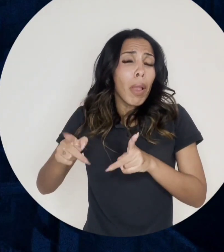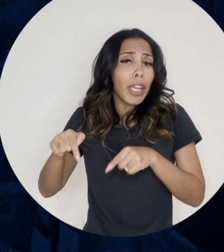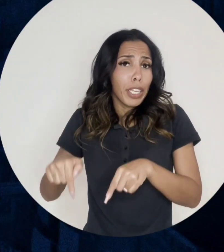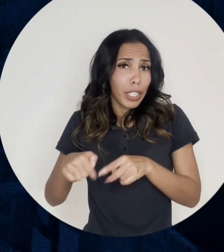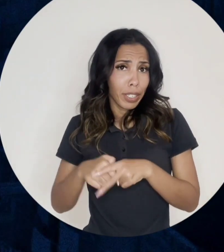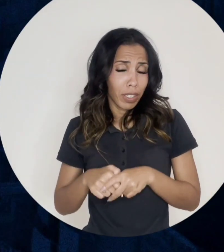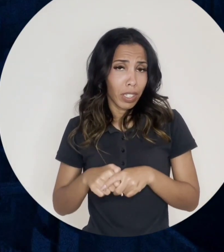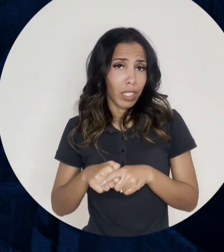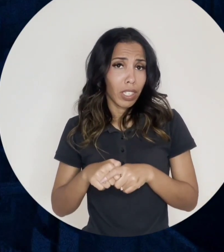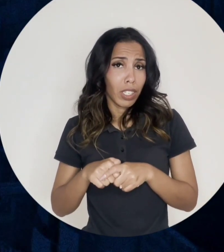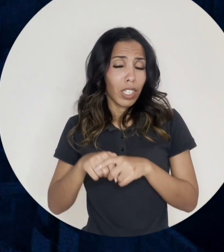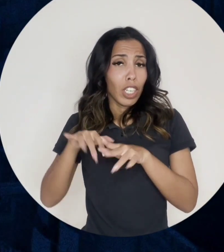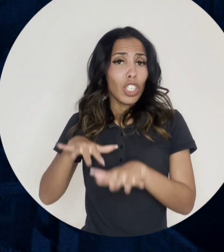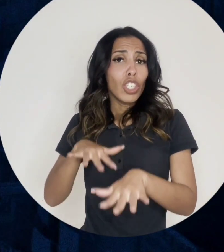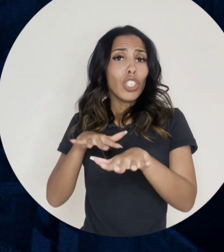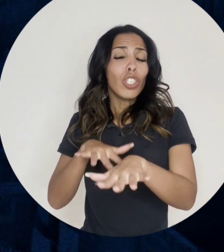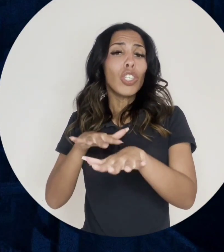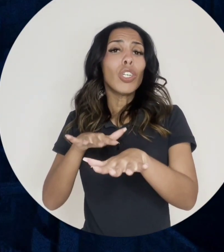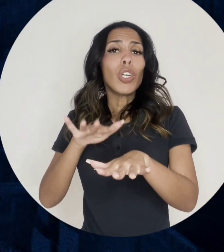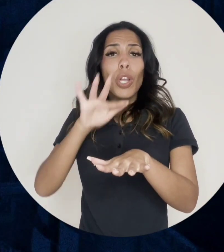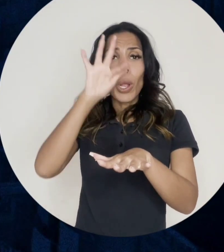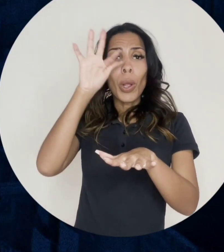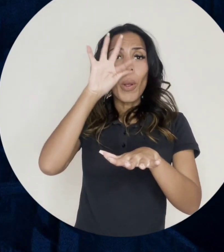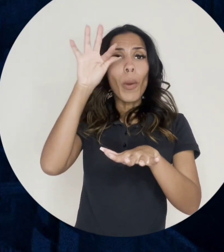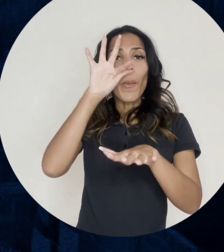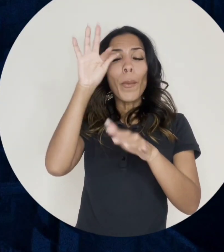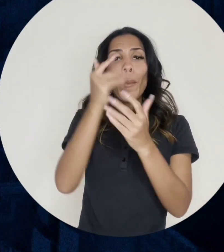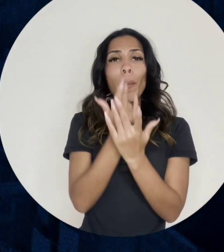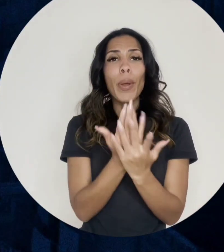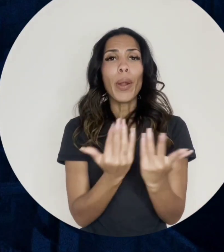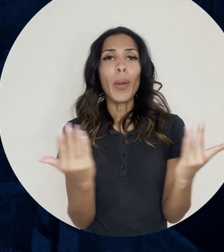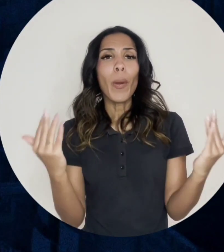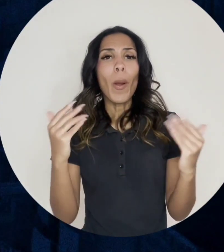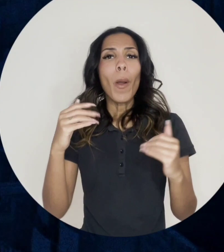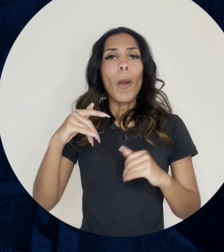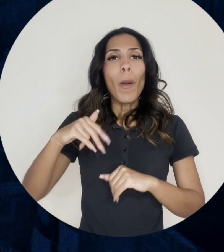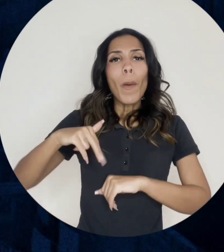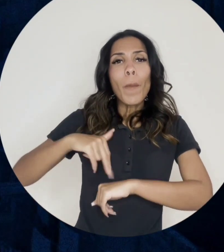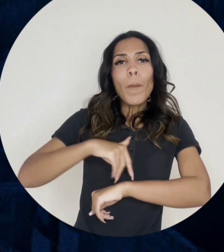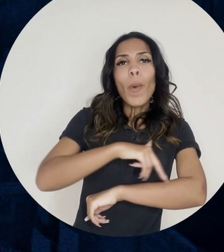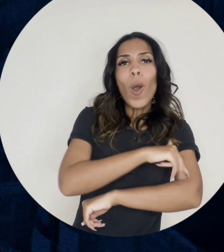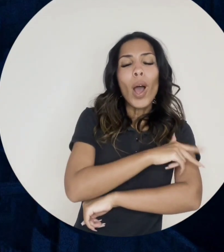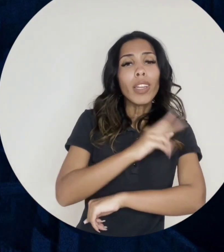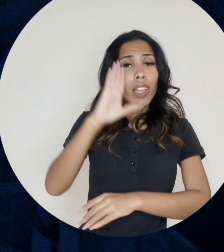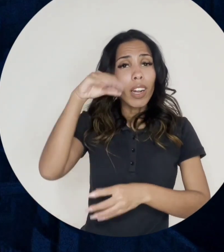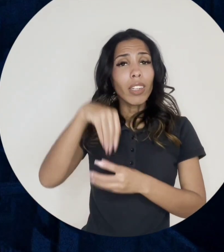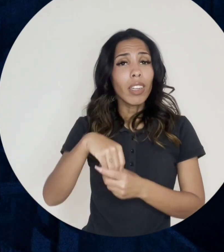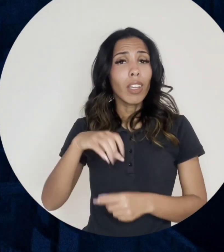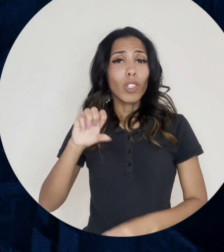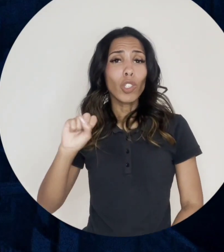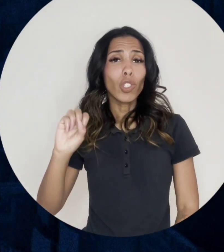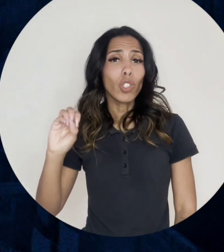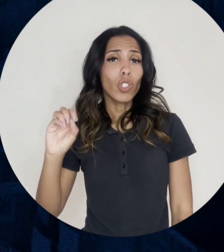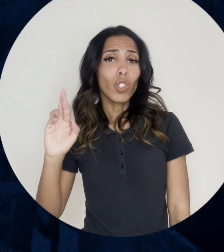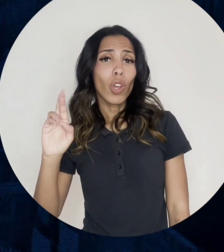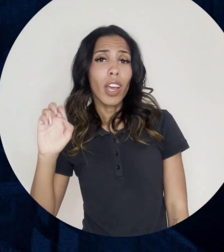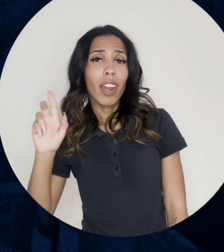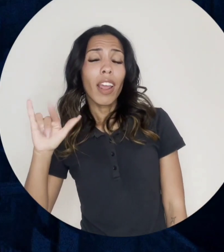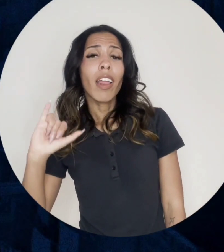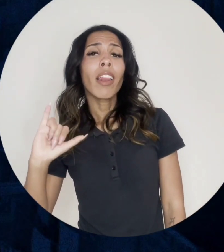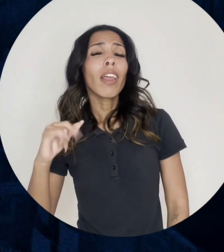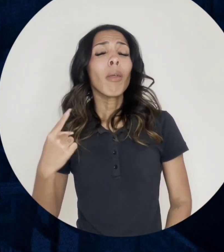de primavera, desfile de moda era dentro da Soreg, entendeu? E aí, por